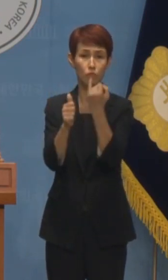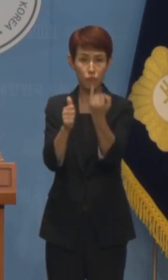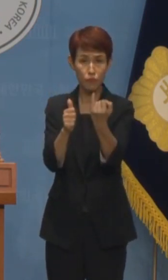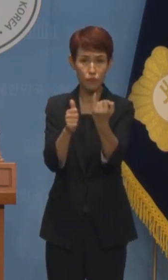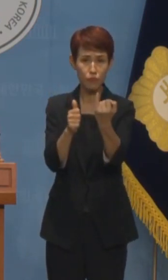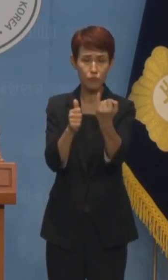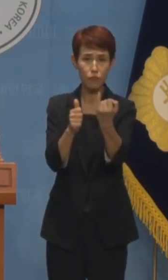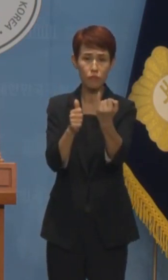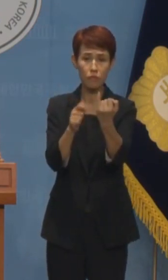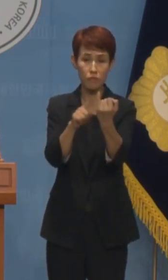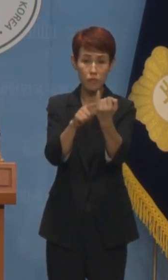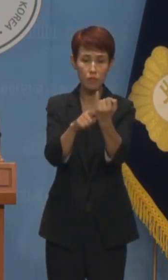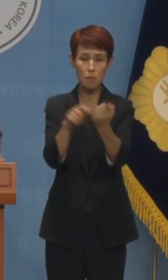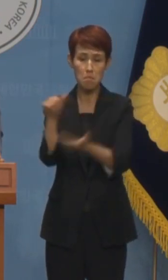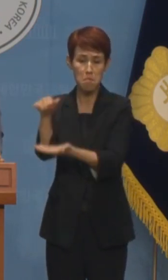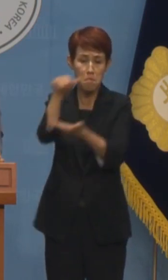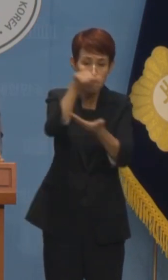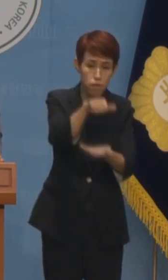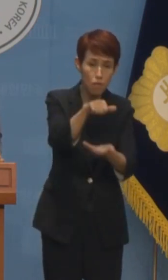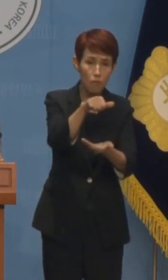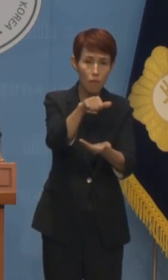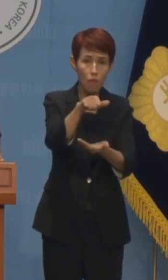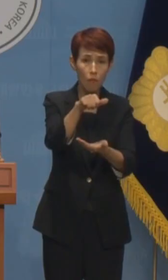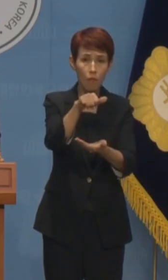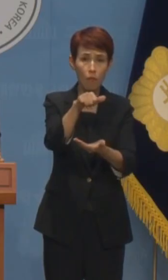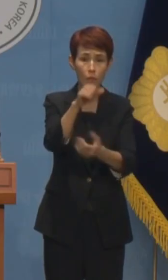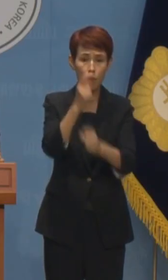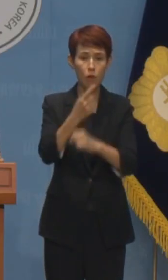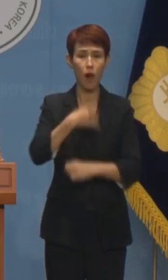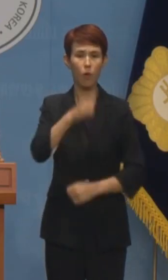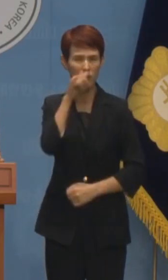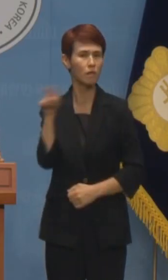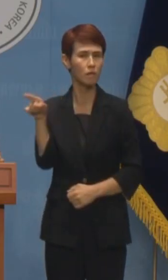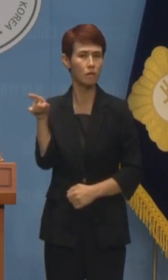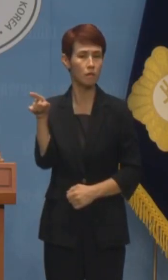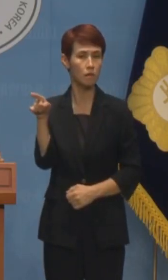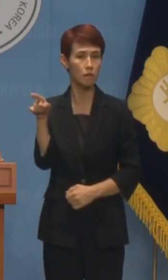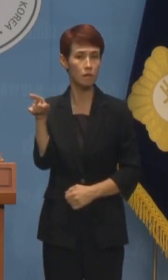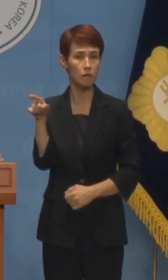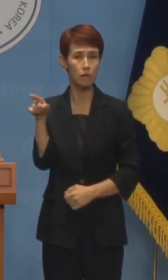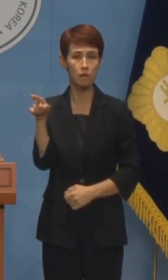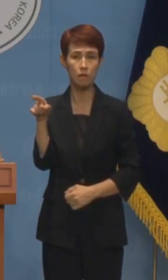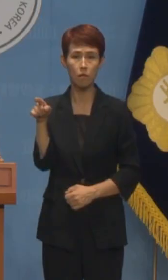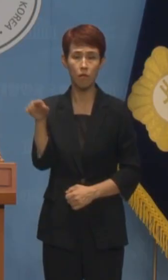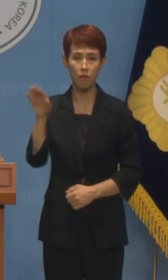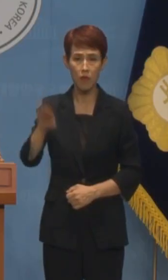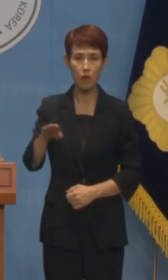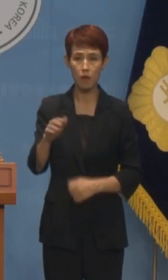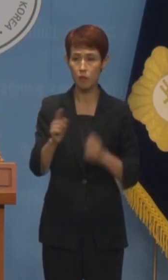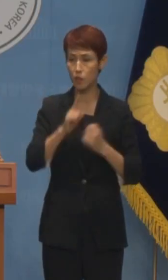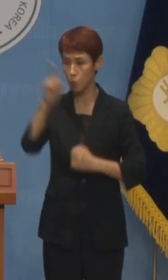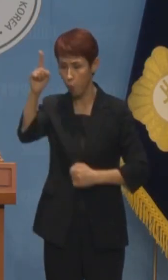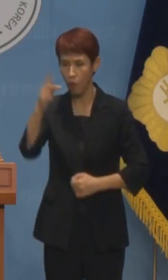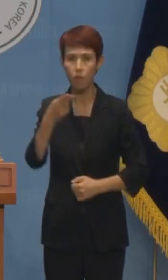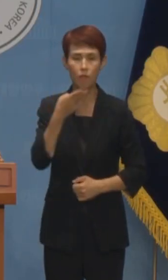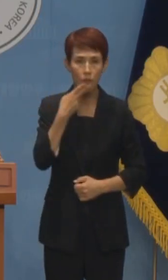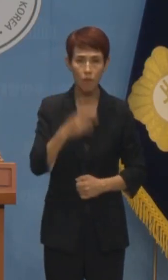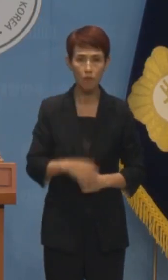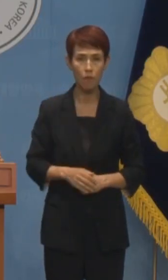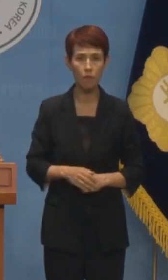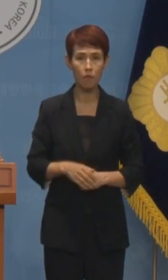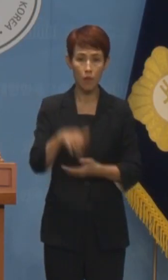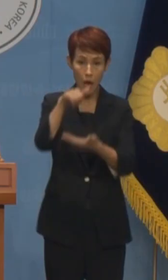여사의 배우자의 명품백 수수 사실을 인지하고도 법에 정해진 신고도 하지 않았고